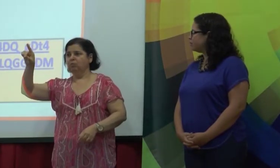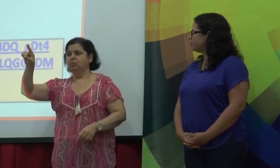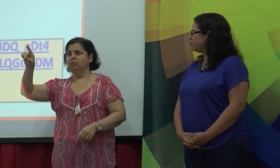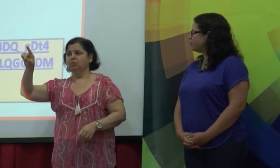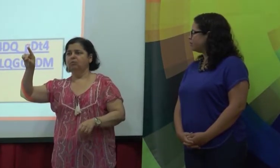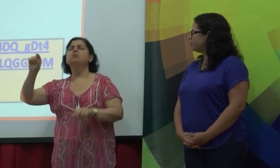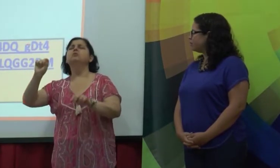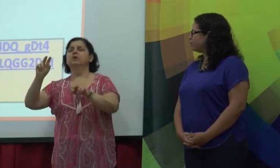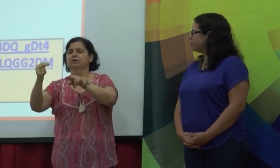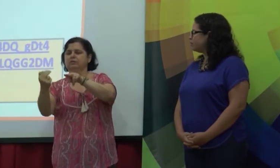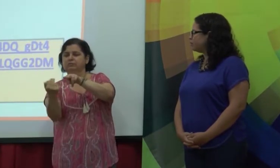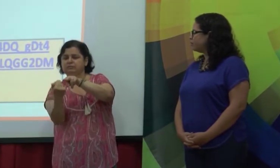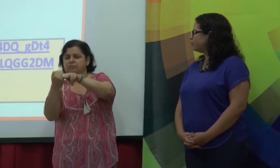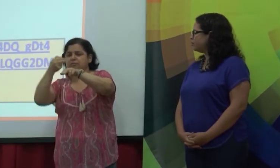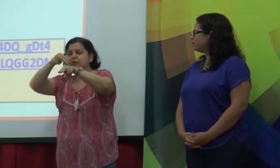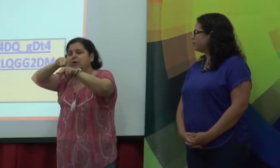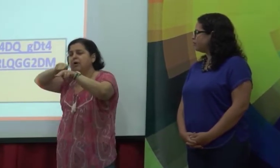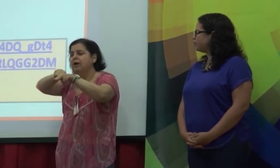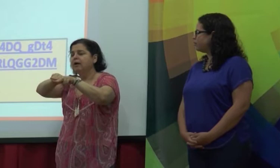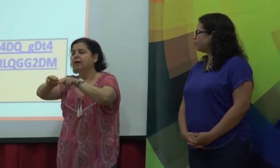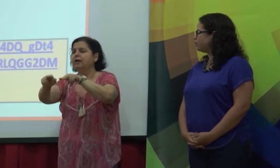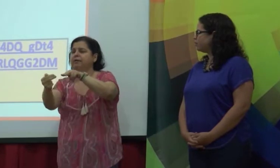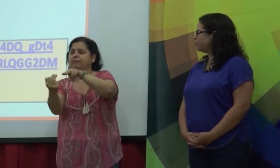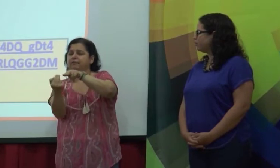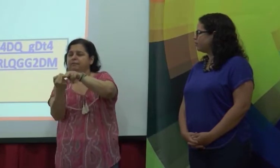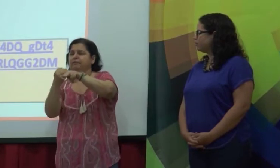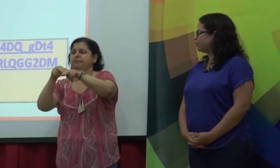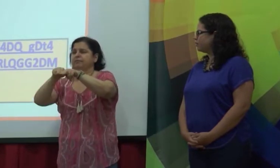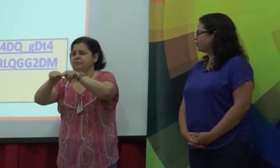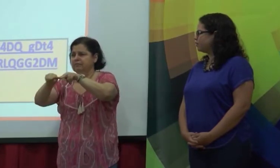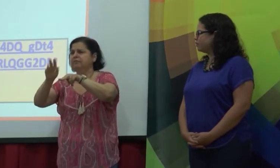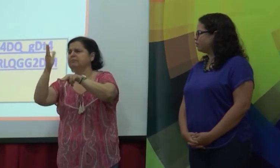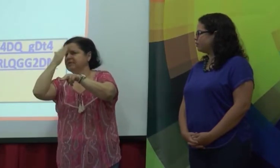Reencarnação, o sinal é assim,